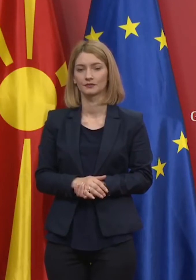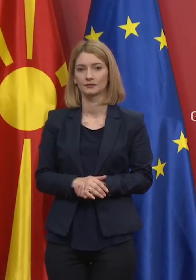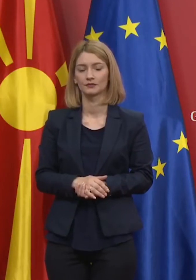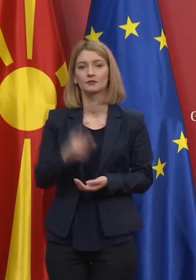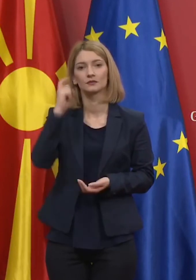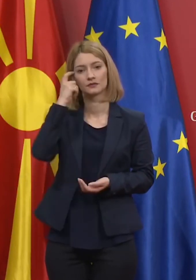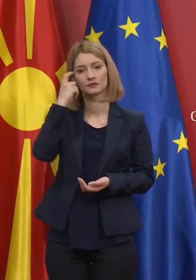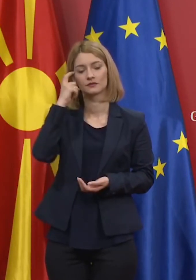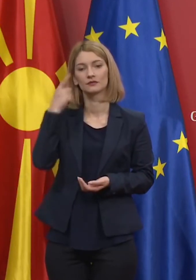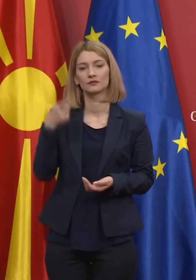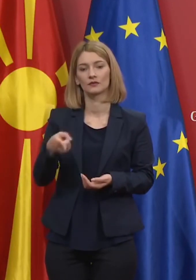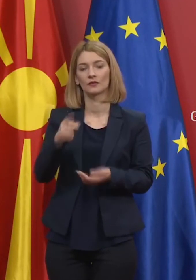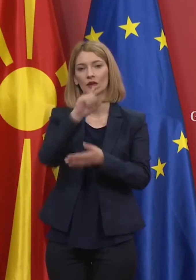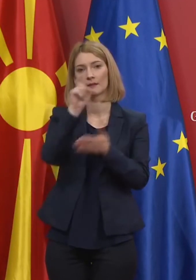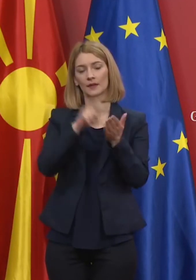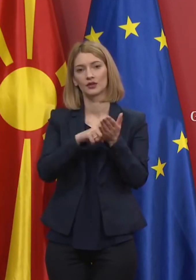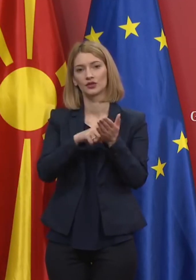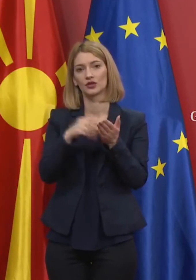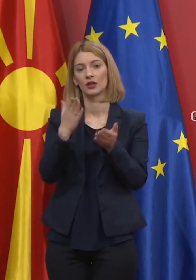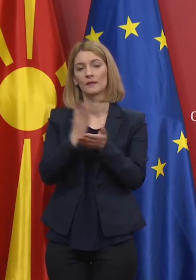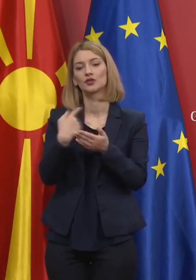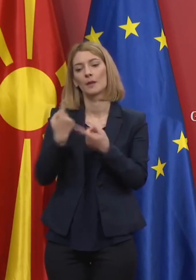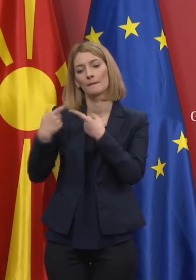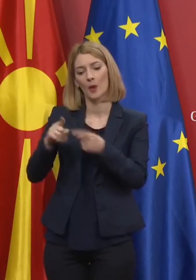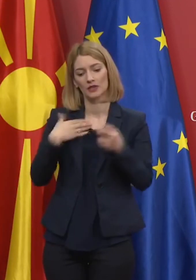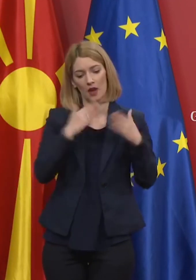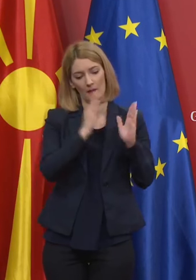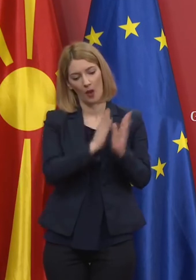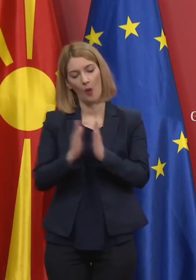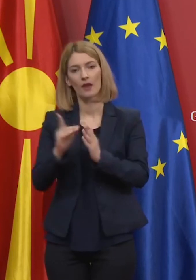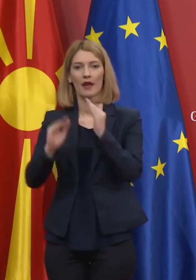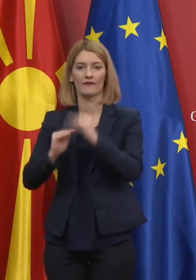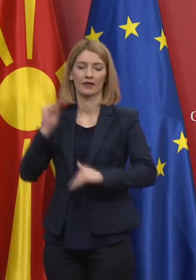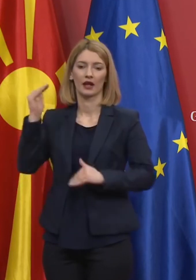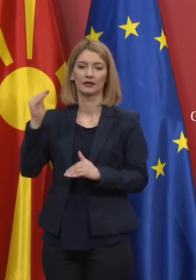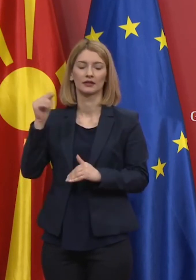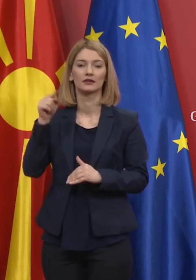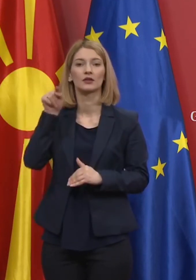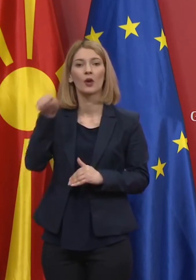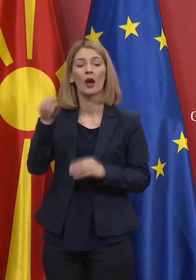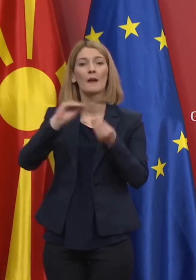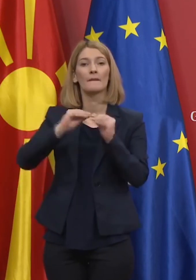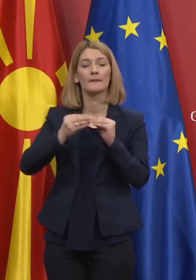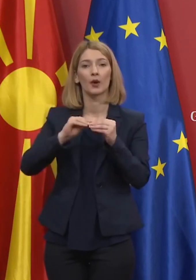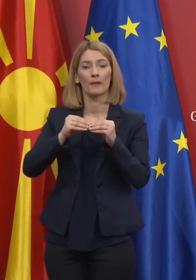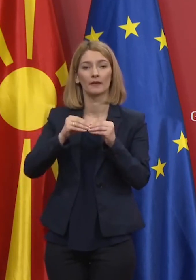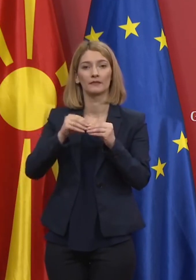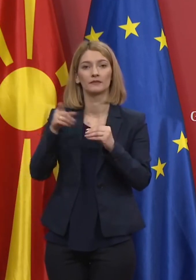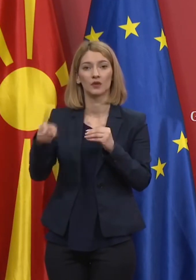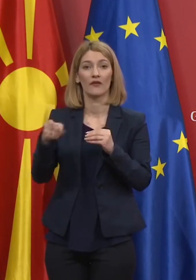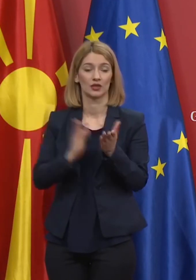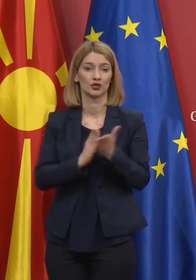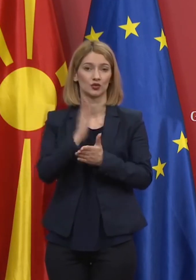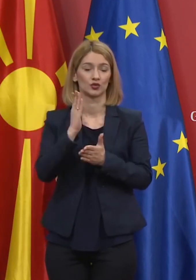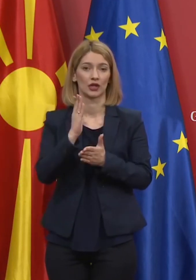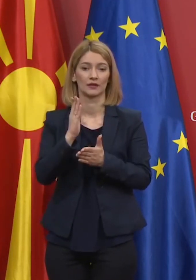Мислам дека и тоа прашање е решено со посебна уредба на владата. Така да и тој проблем за тие случаи кои